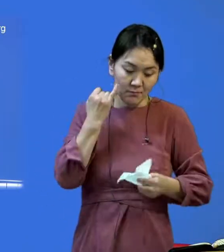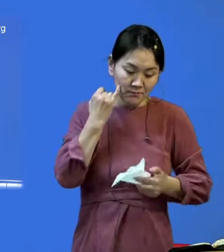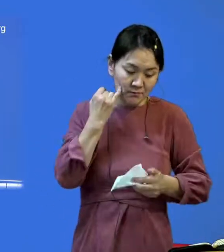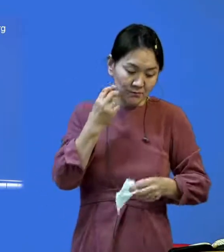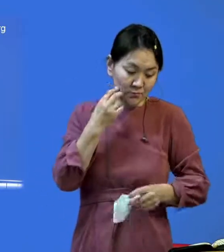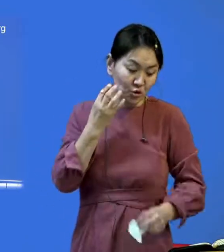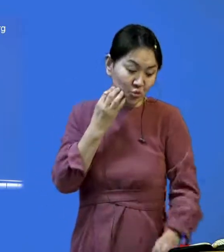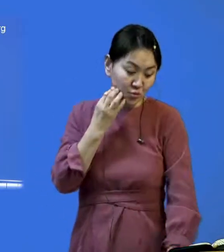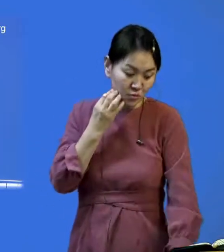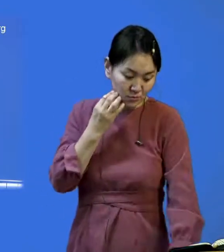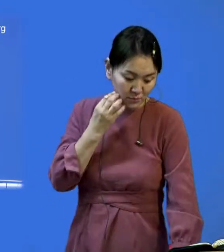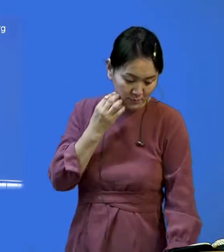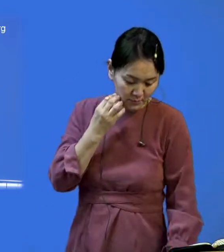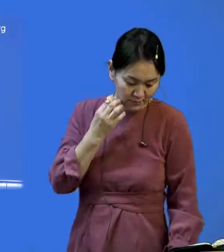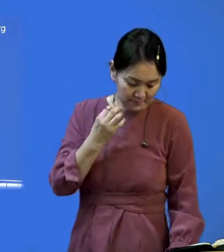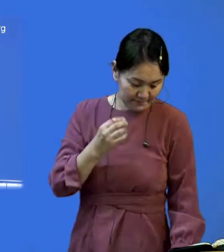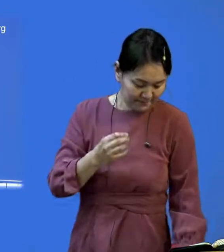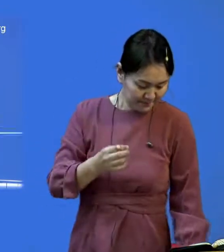9-р ишлэлээ сарын.